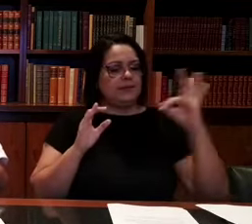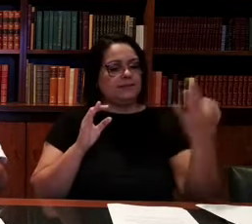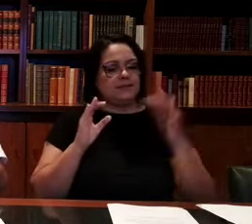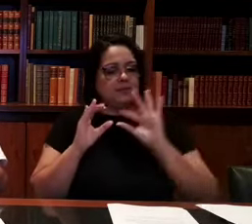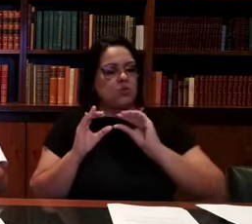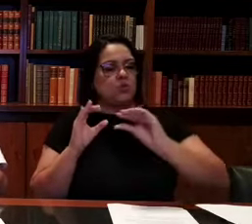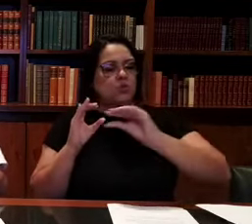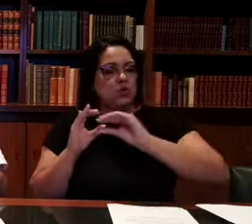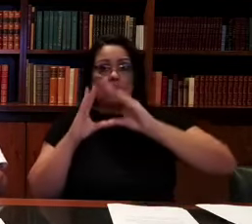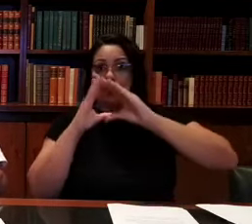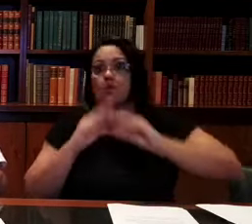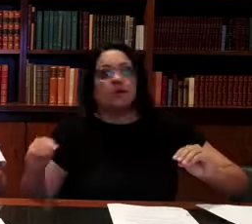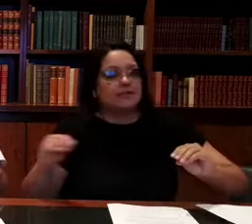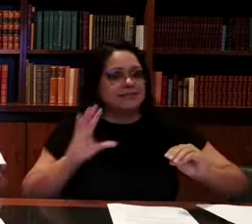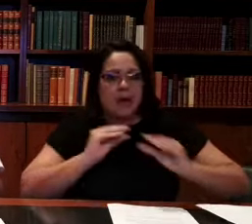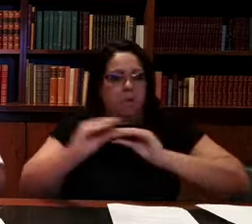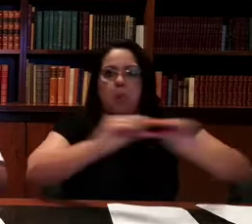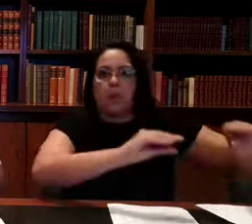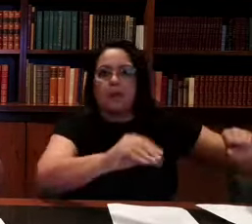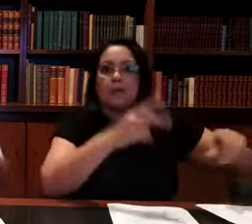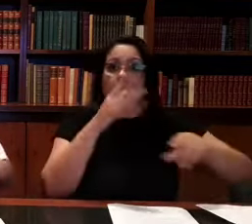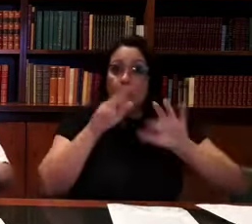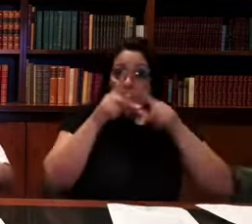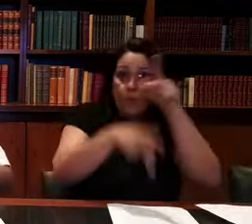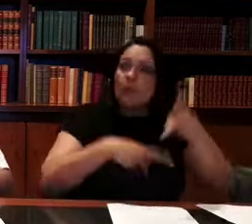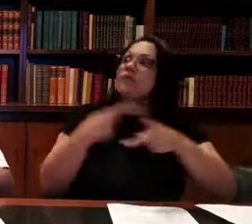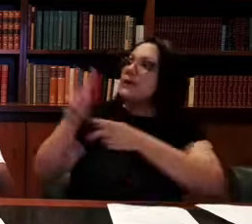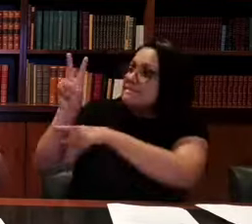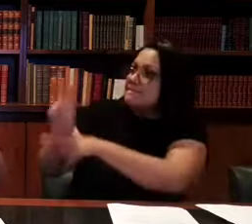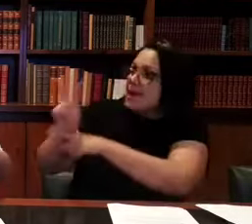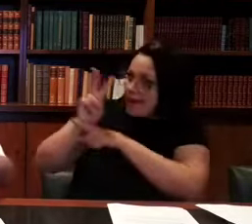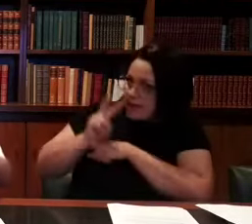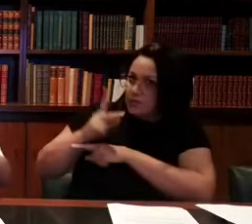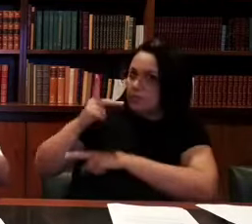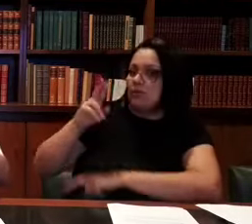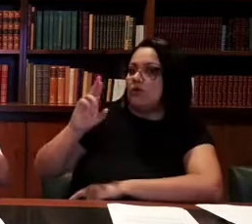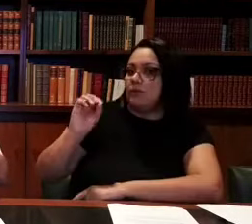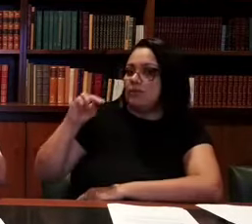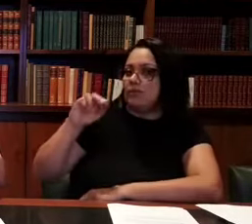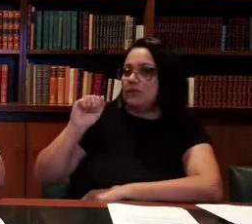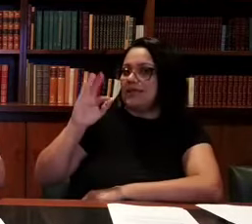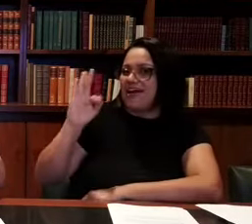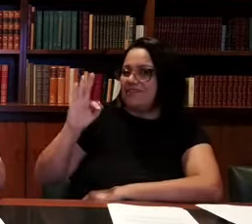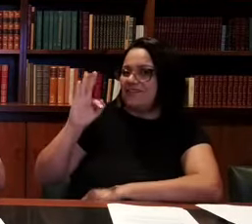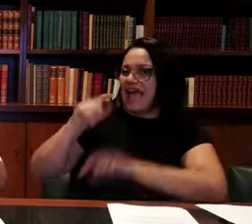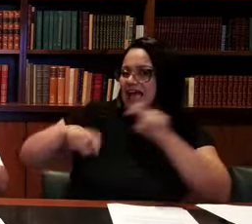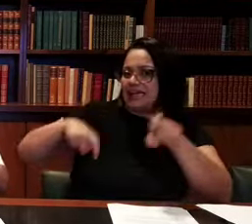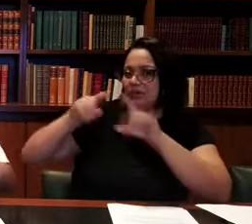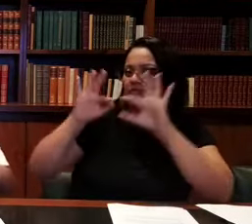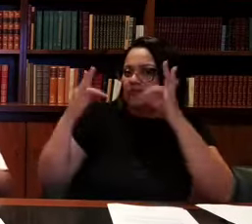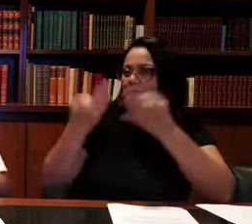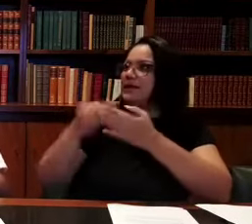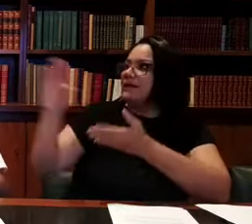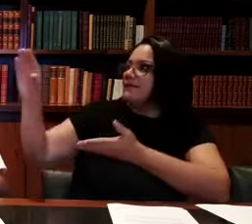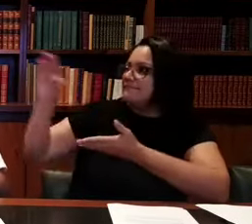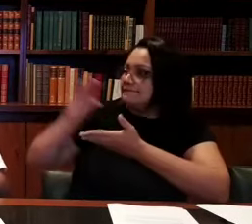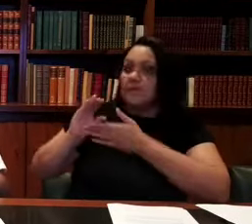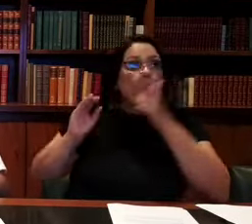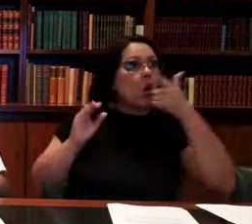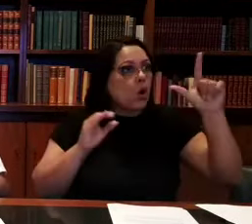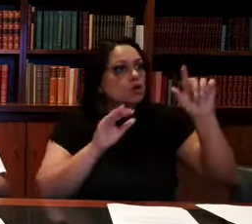O povo tá pegando empréstimo do PRONAF também para outras outras outras outras linhas de crédito